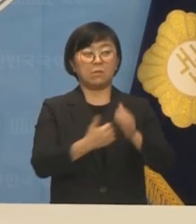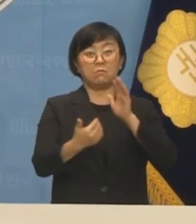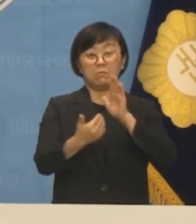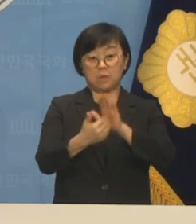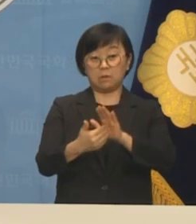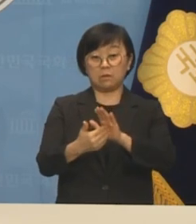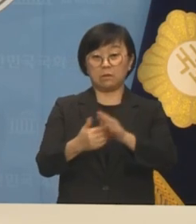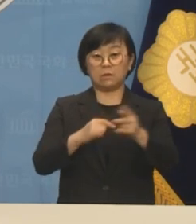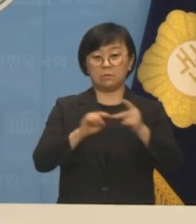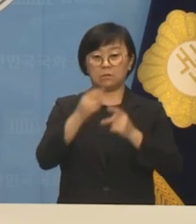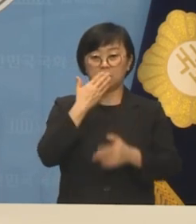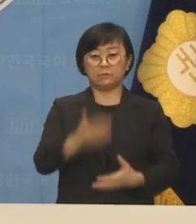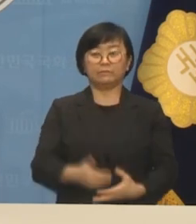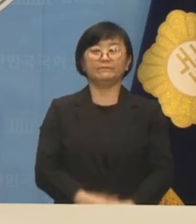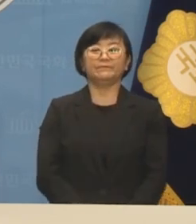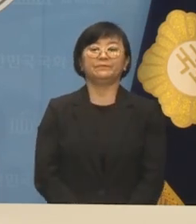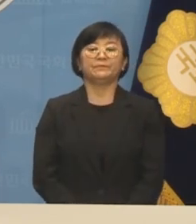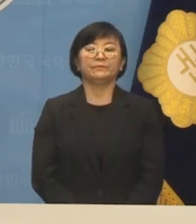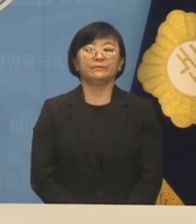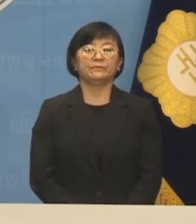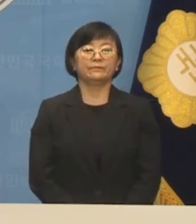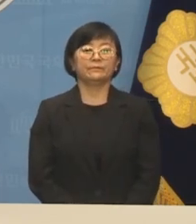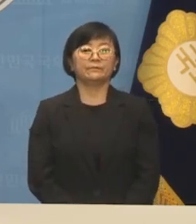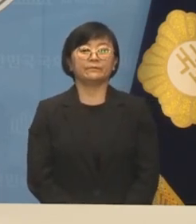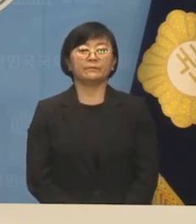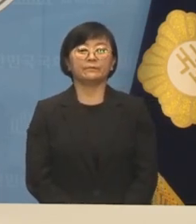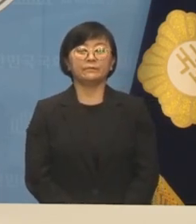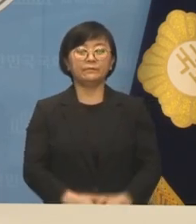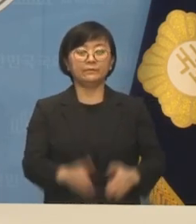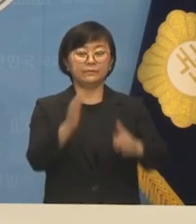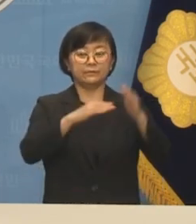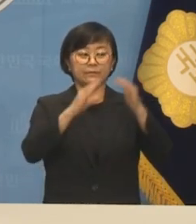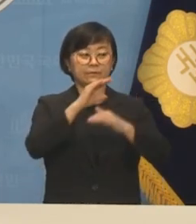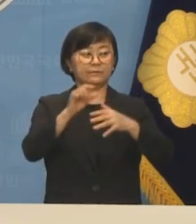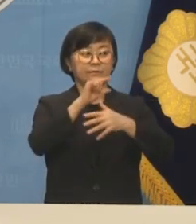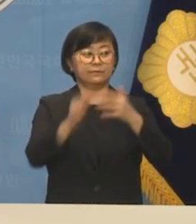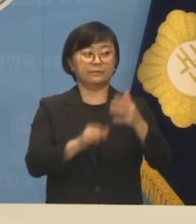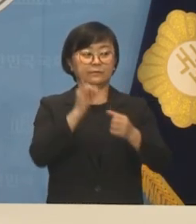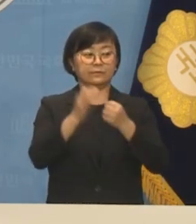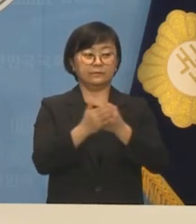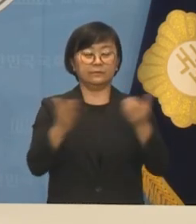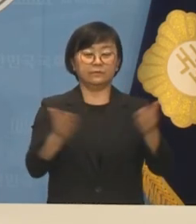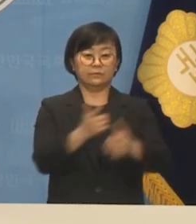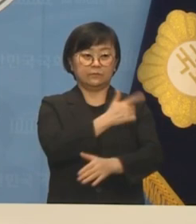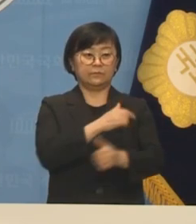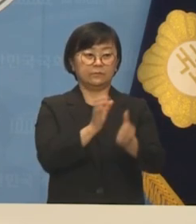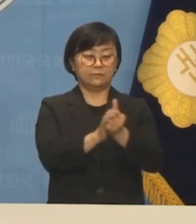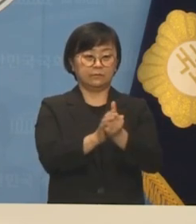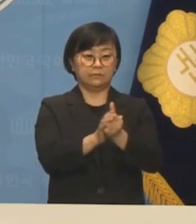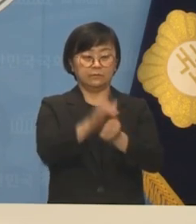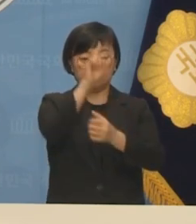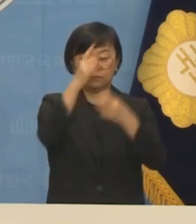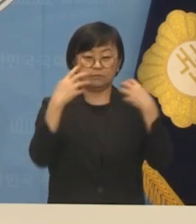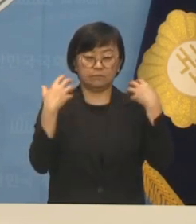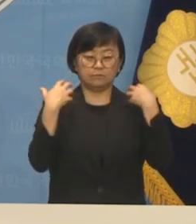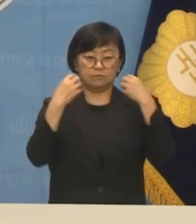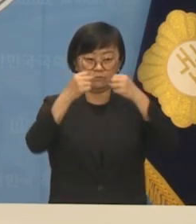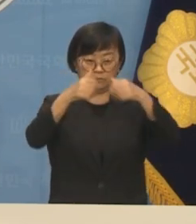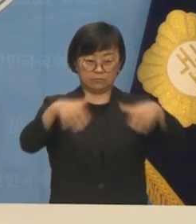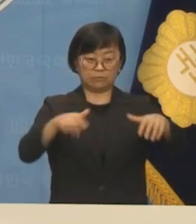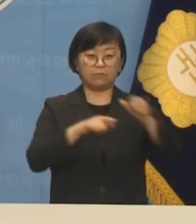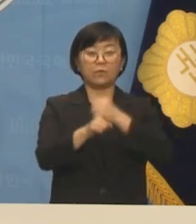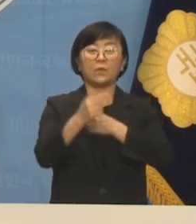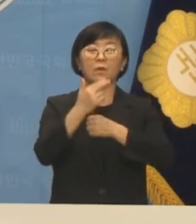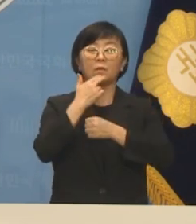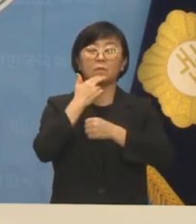것으로 이해할 수밖에 없습니다. 공정한 절차를 통해 진행하는 노동이사 임명을 정부 부처가 정당한 이유